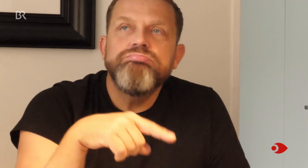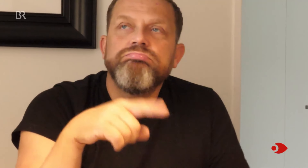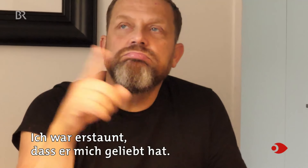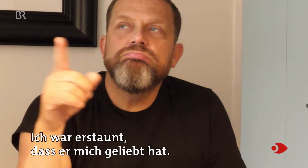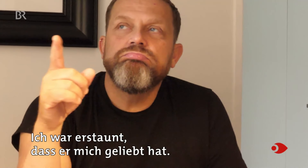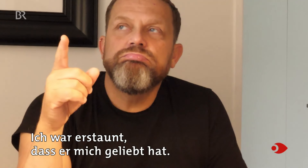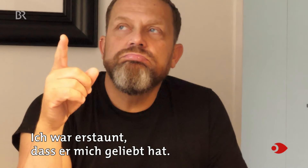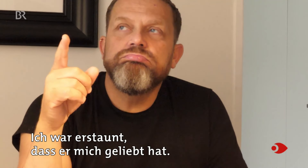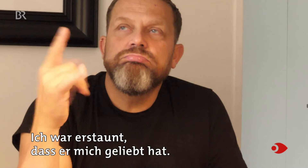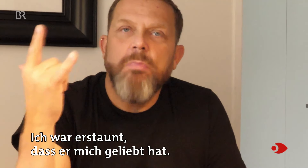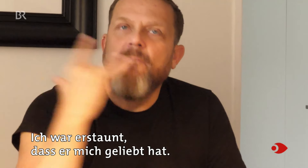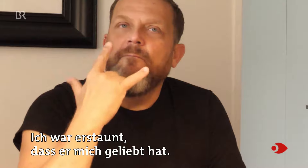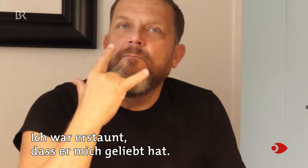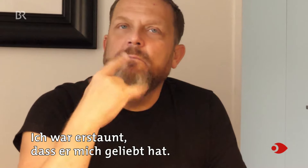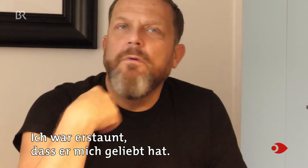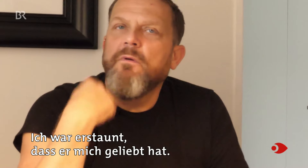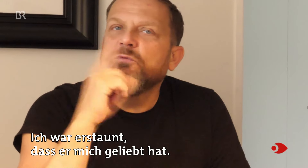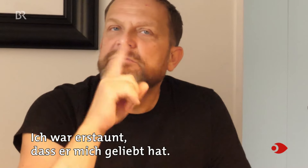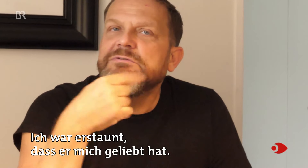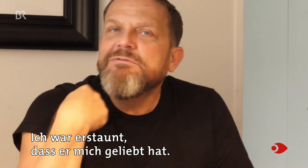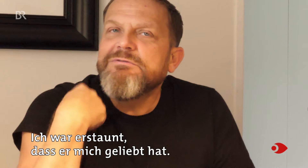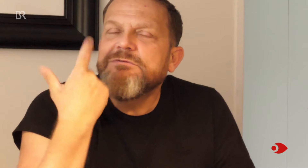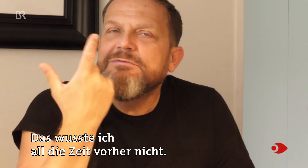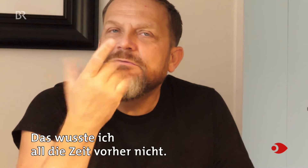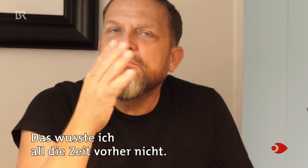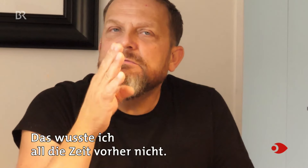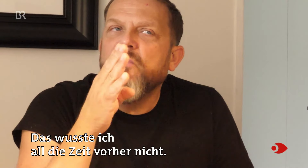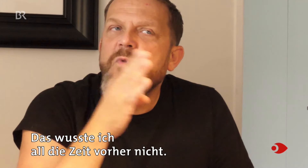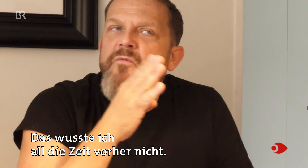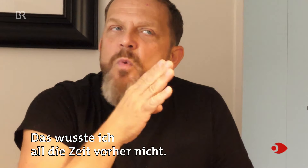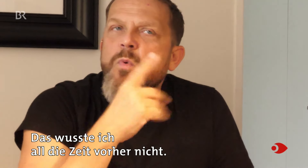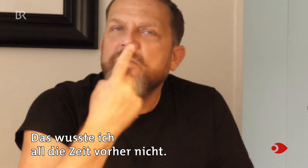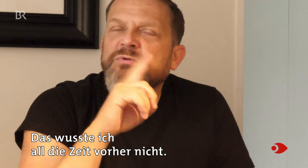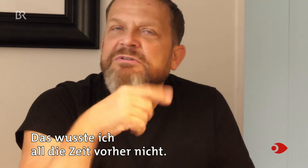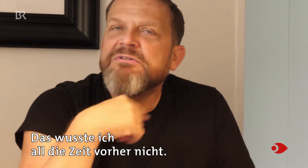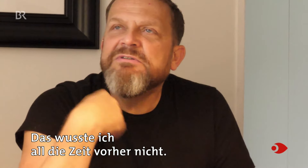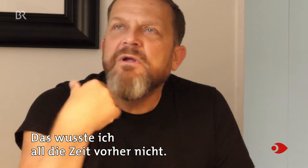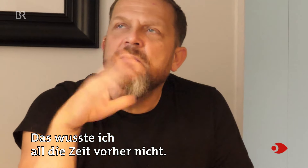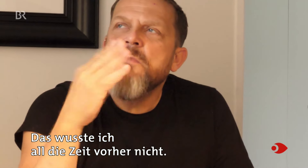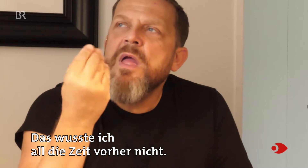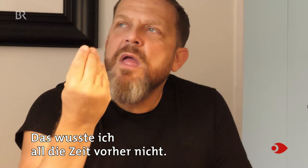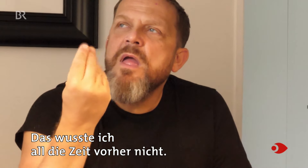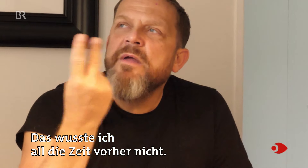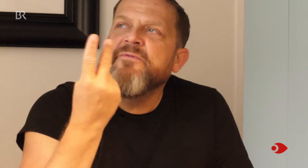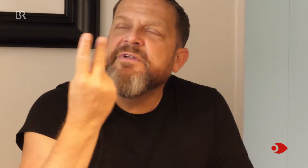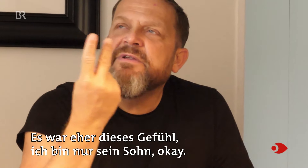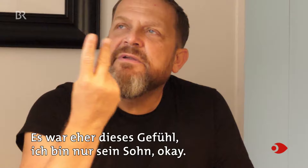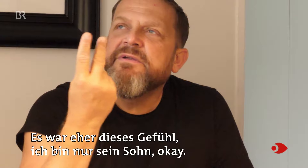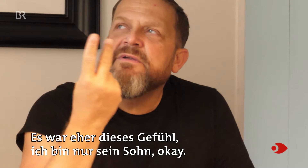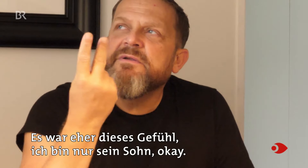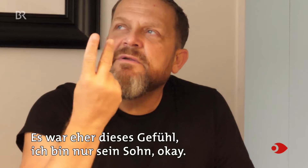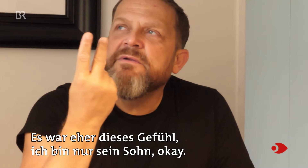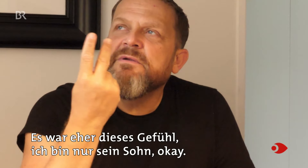Ich war erstaunt, dass er mich geliebt hat. Das wusste ich all die Zeit vorher nicht. Es war eher dieses